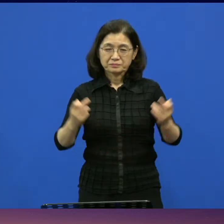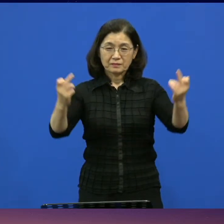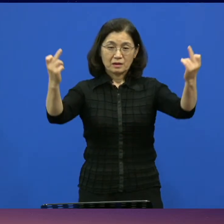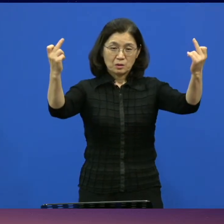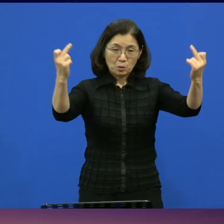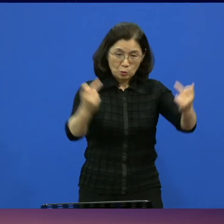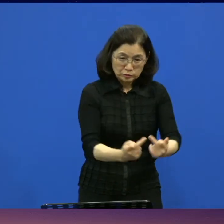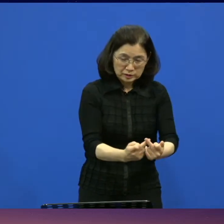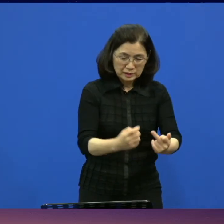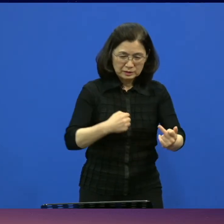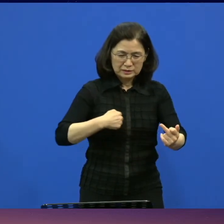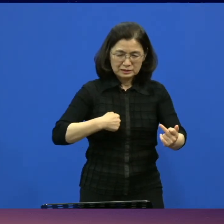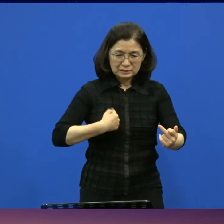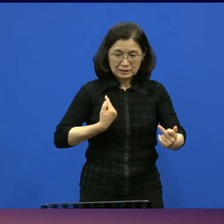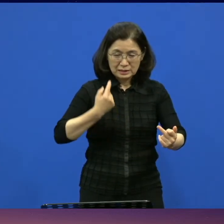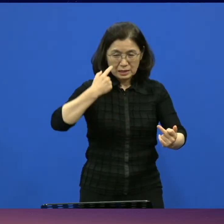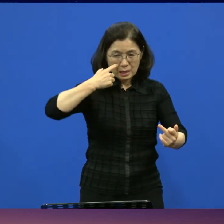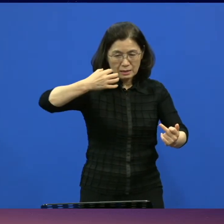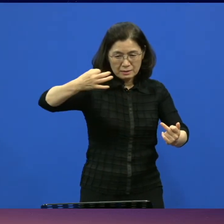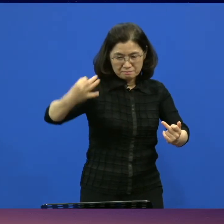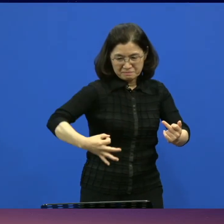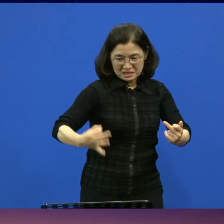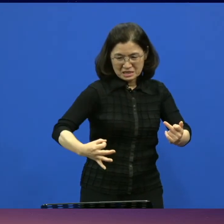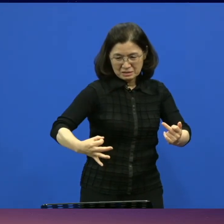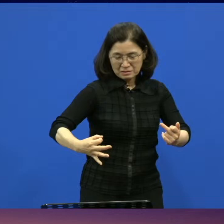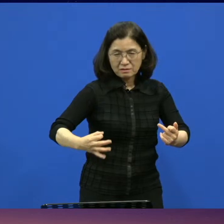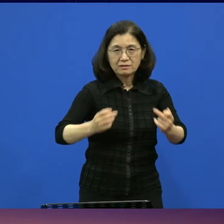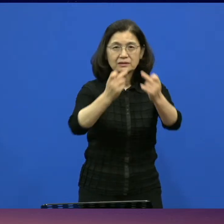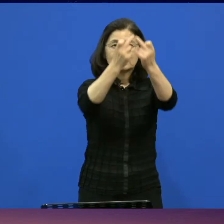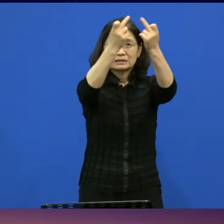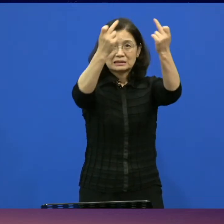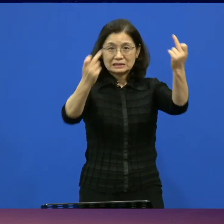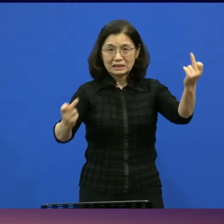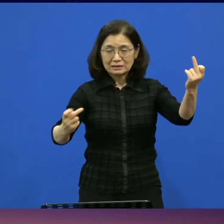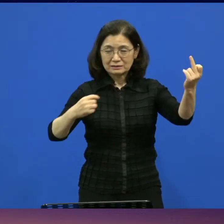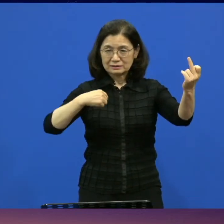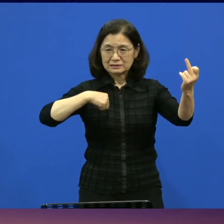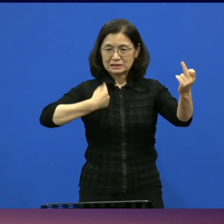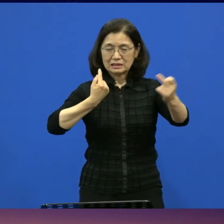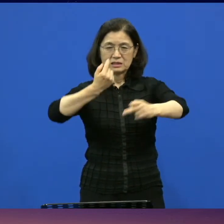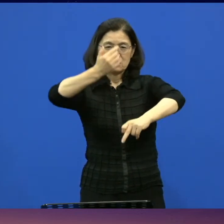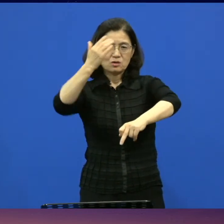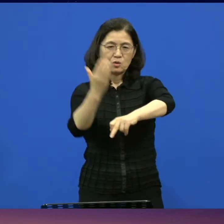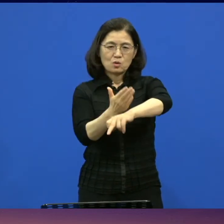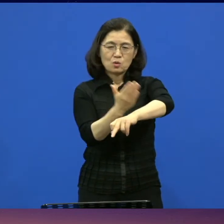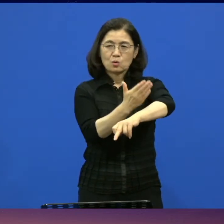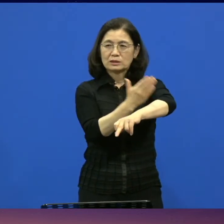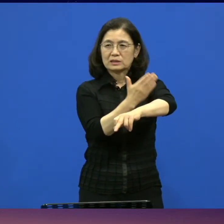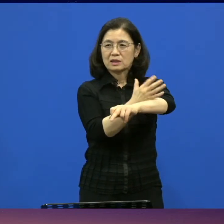산은 뭐예요? 자기를 굉장히 과장하는 거예요. 부풀리는 거예요.